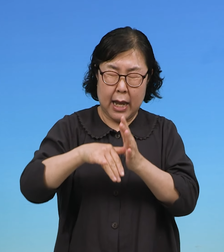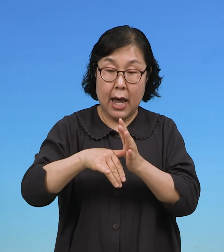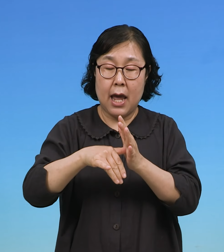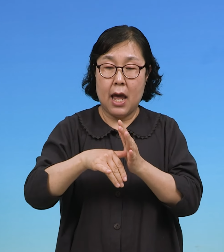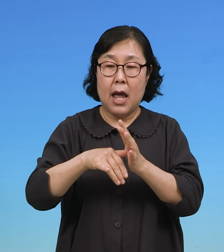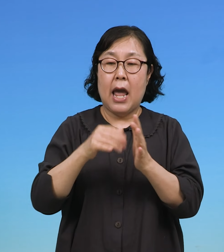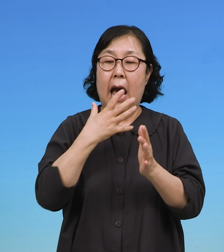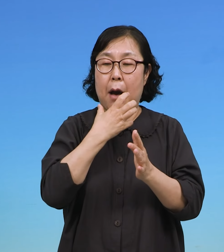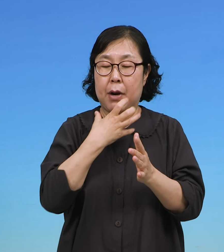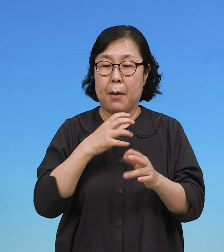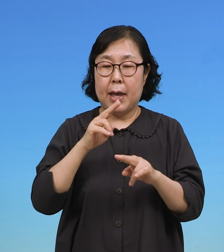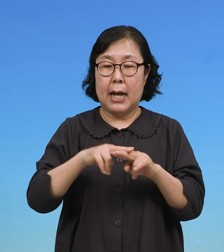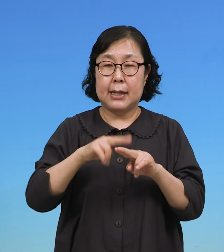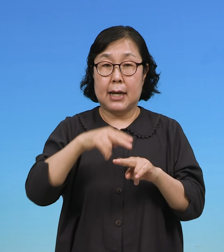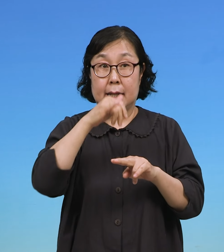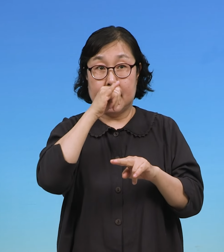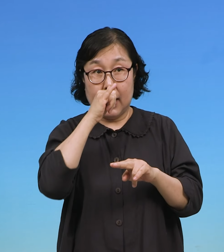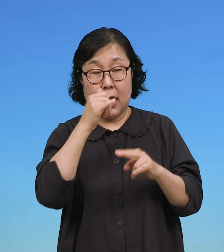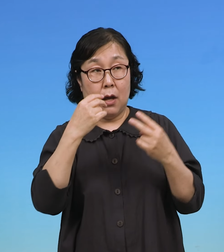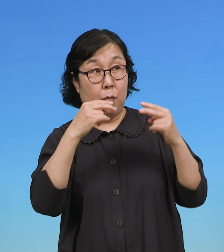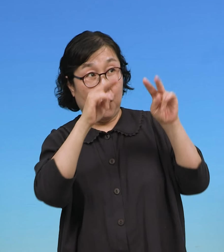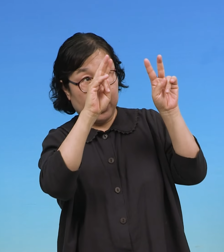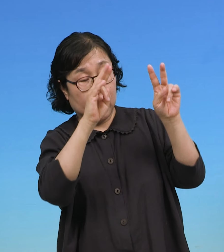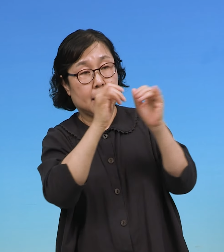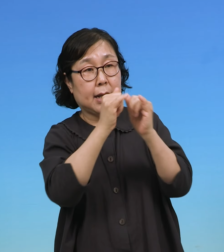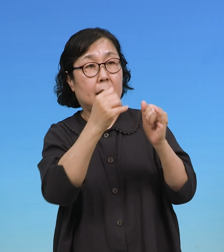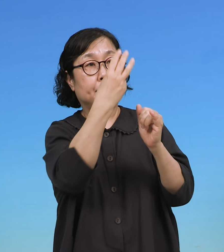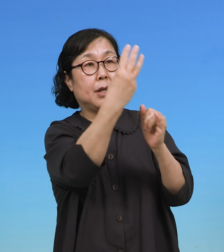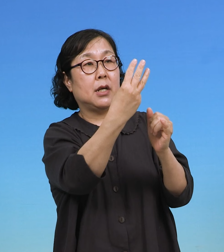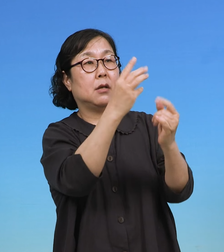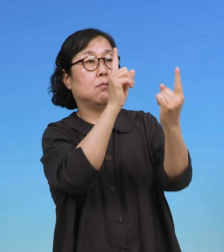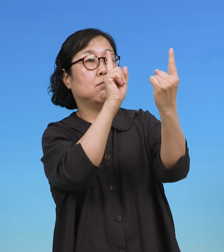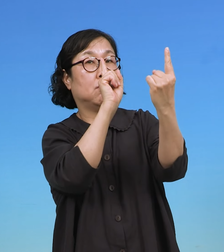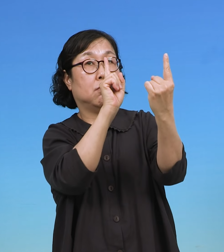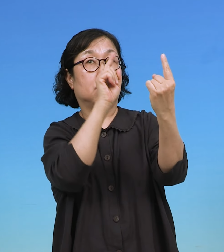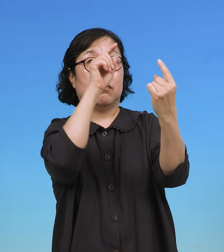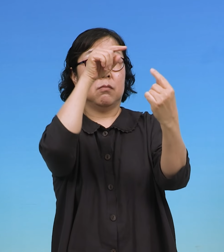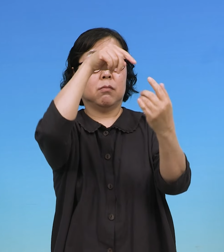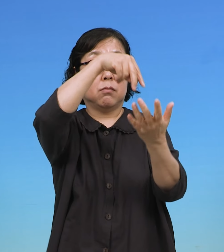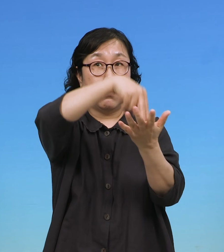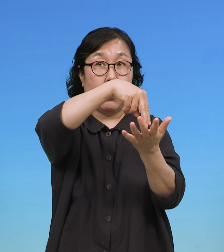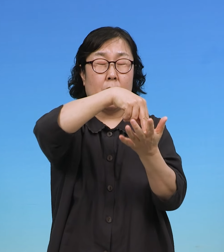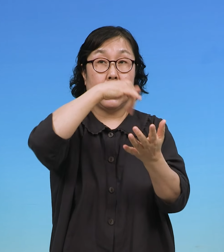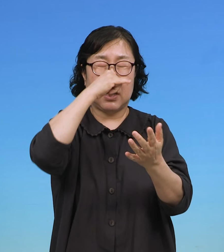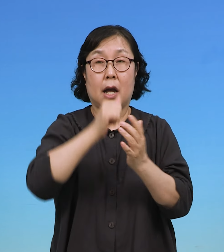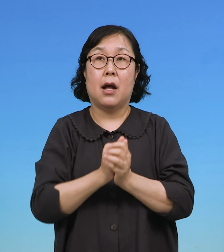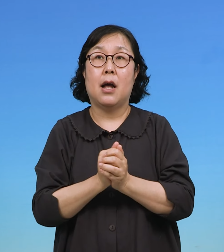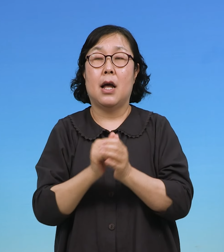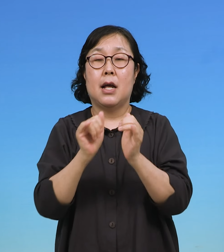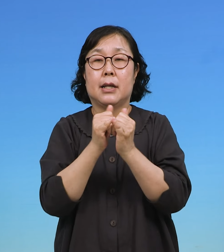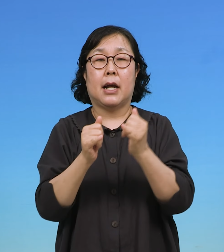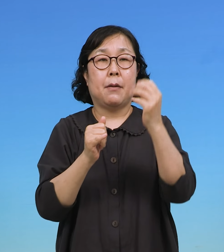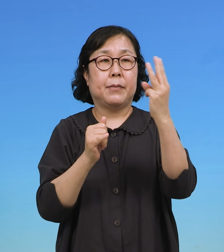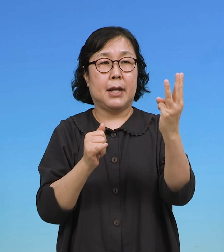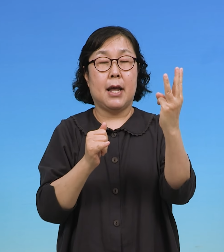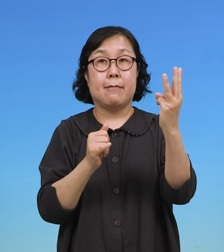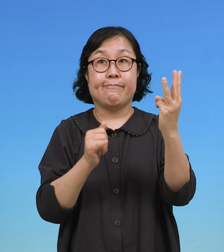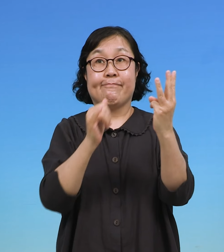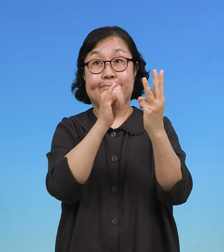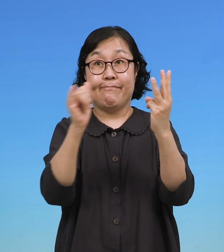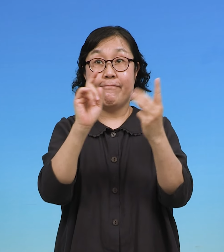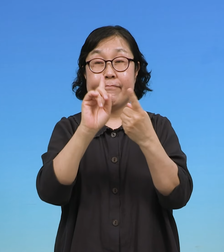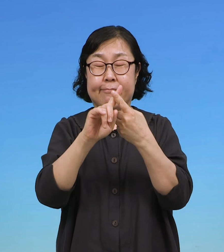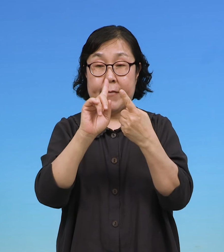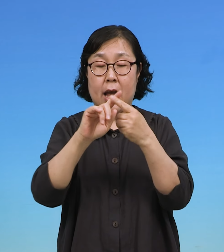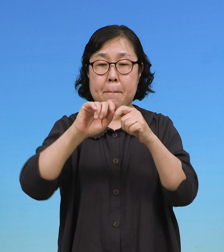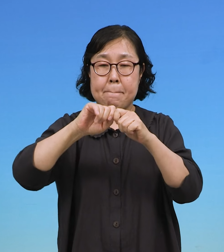있다가 눈을 들어본즉 사람 셋이 맞은편에 서 있는지라. 이 사람 셋에 대한